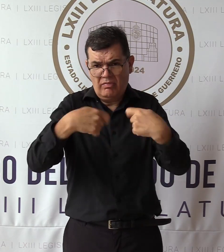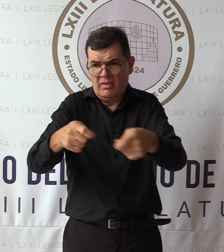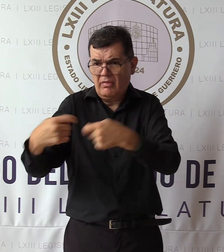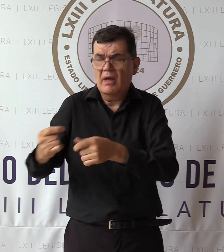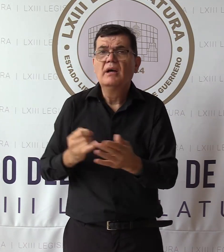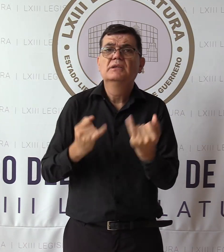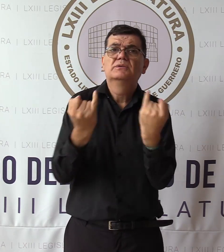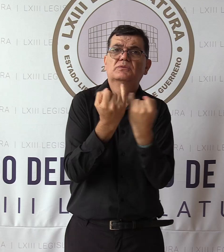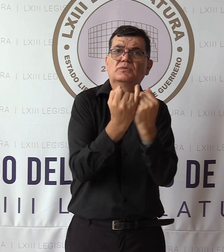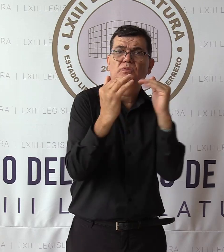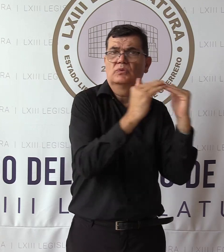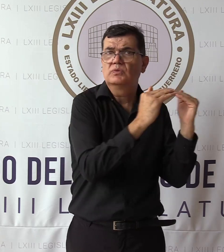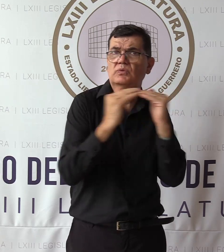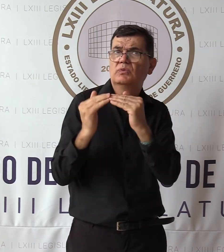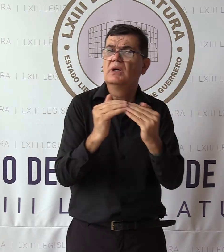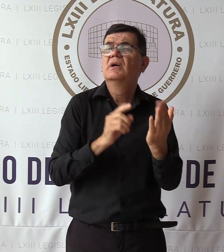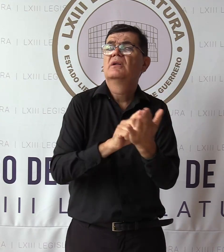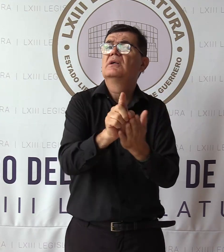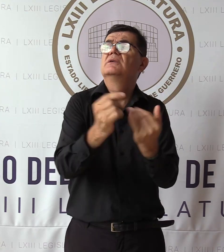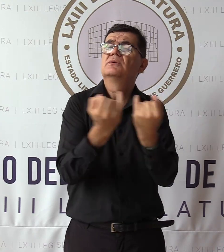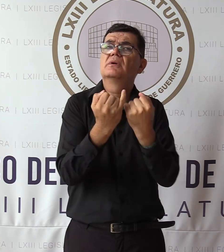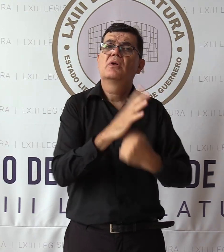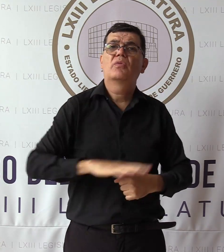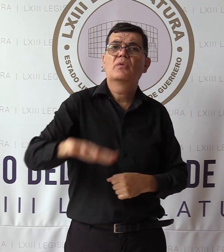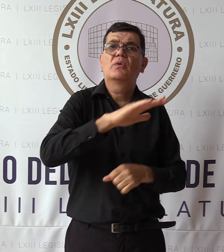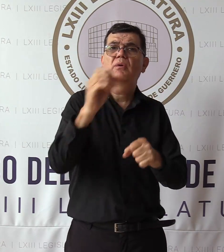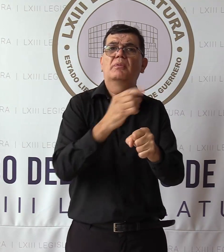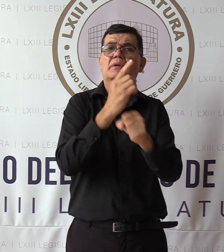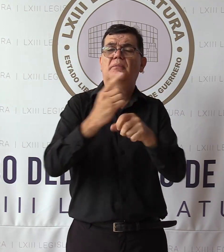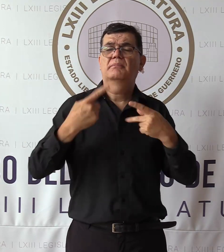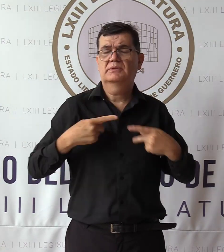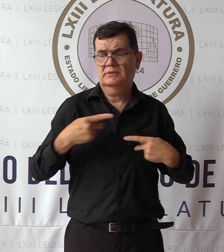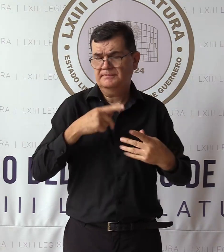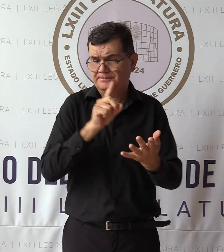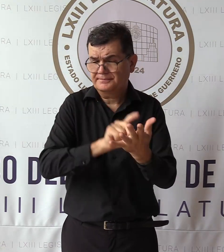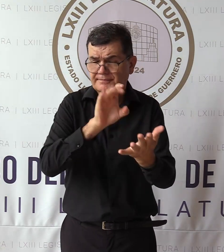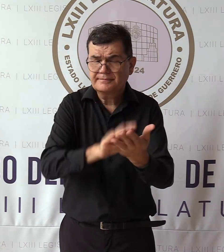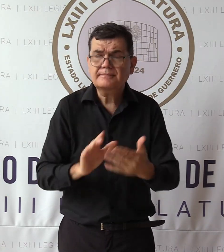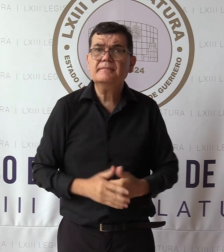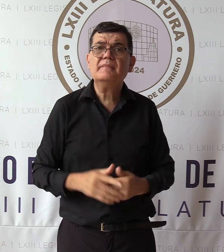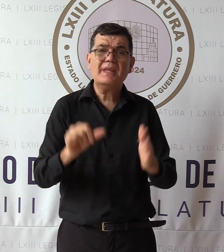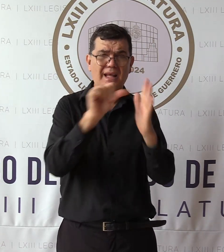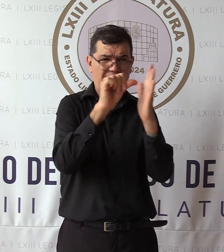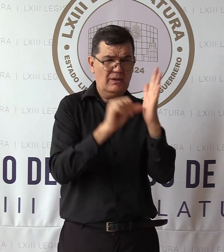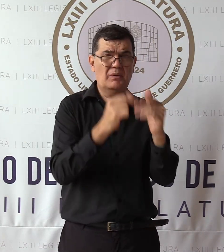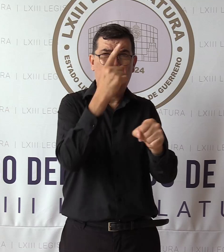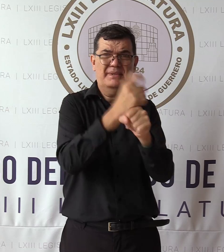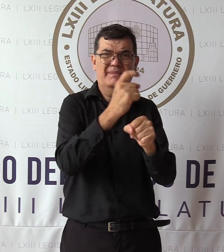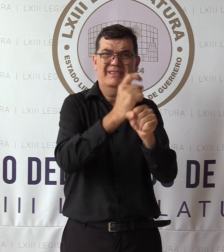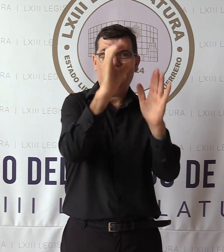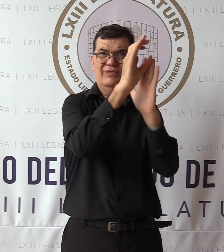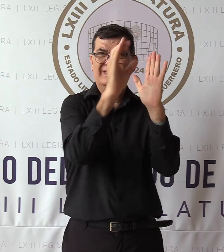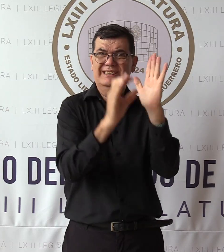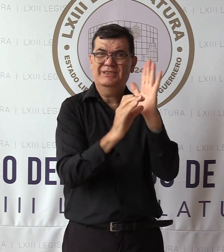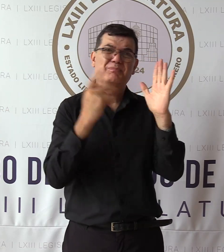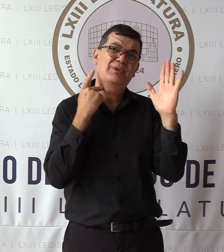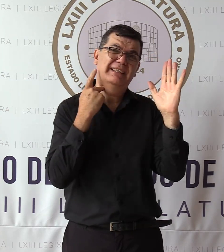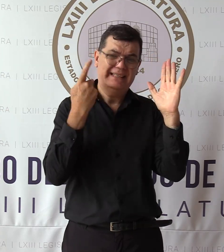y oportunidades para las personas con discapacidad. El artículo 1 de la Constitución Política de México garantiza